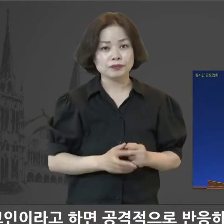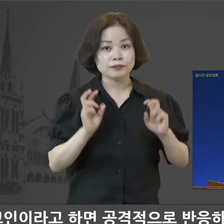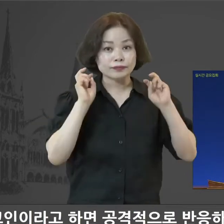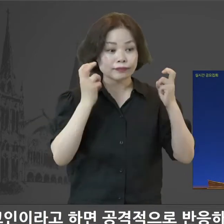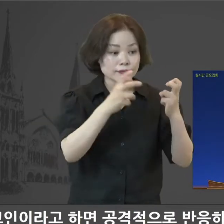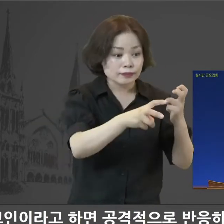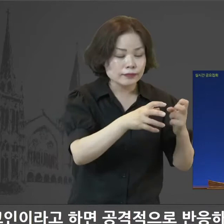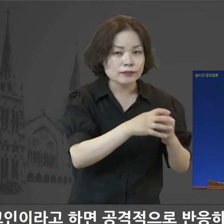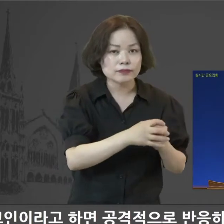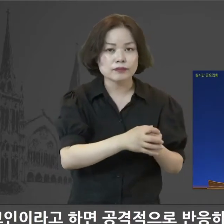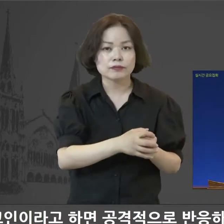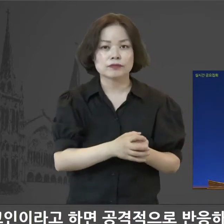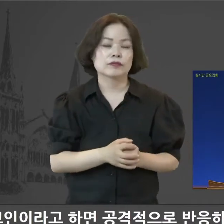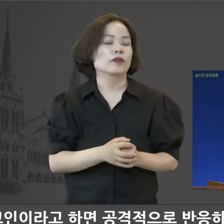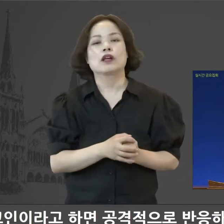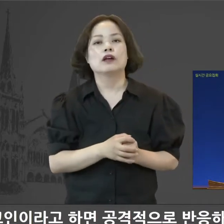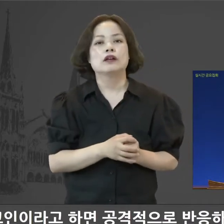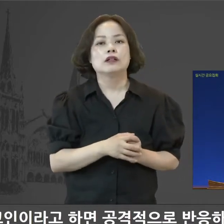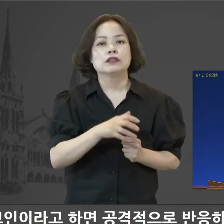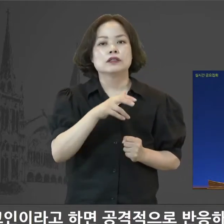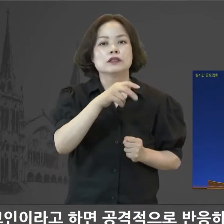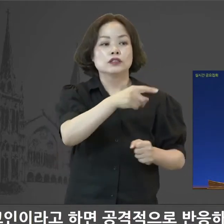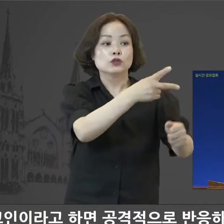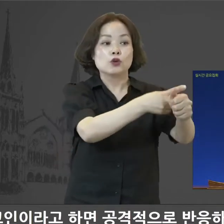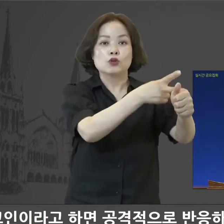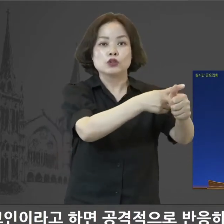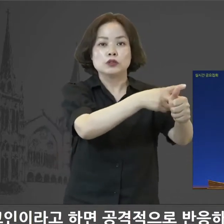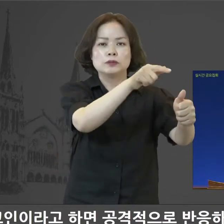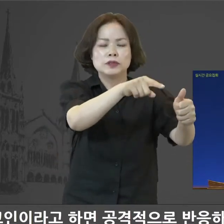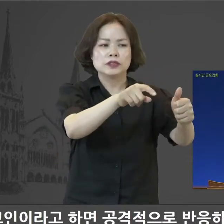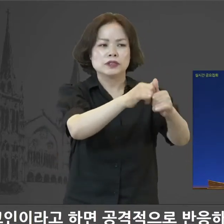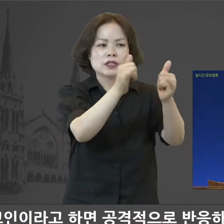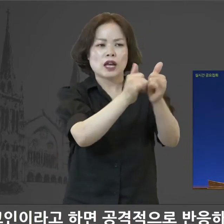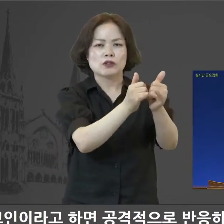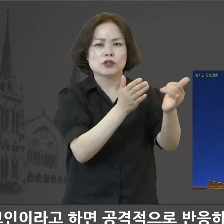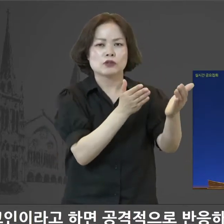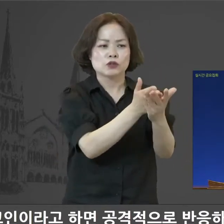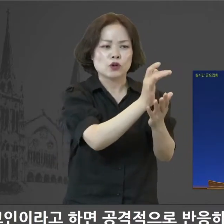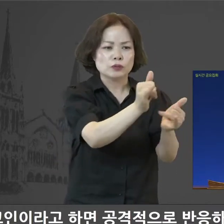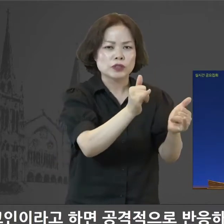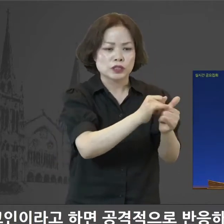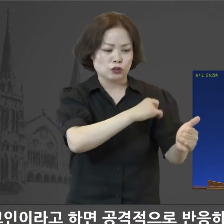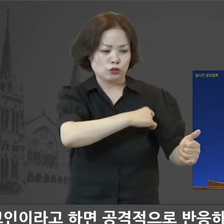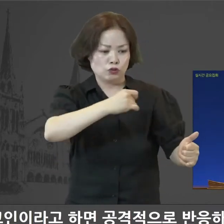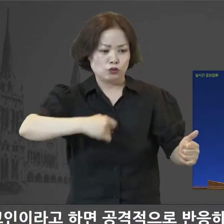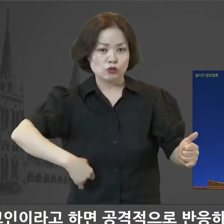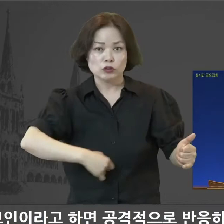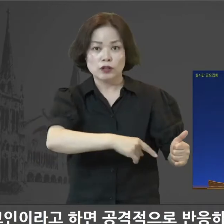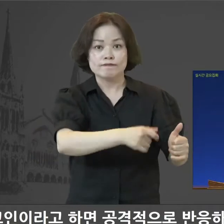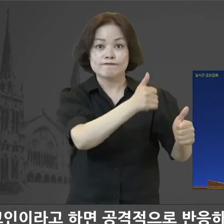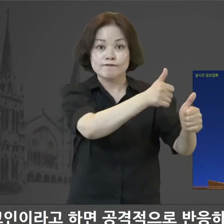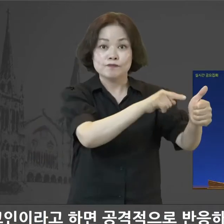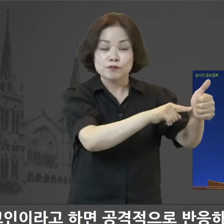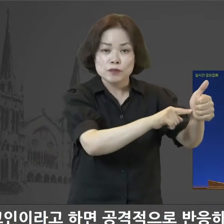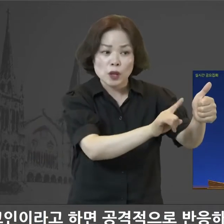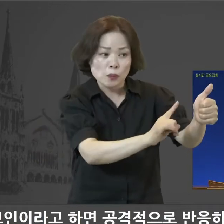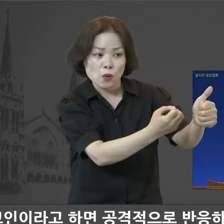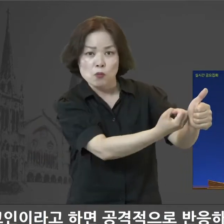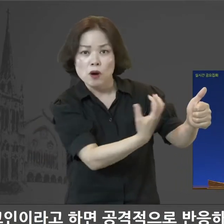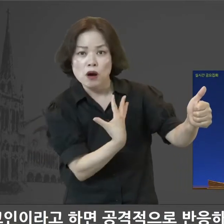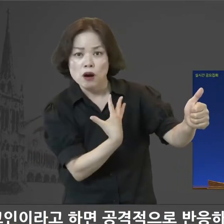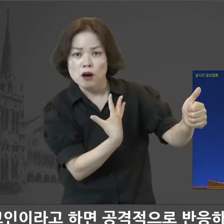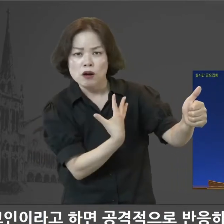주오 진핑이라는 교수님입니다. 그분이 사회과학원에 근무하는 중국 공산당의 브레인이신데 뭐라고